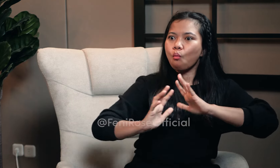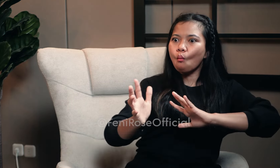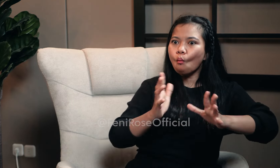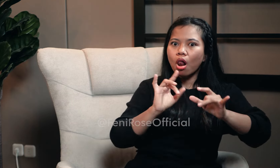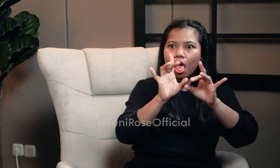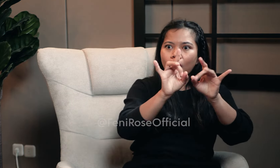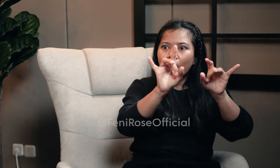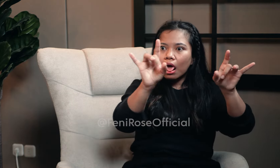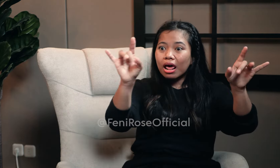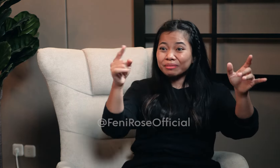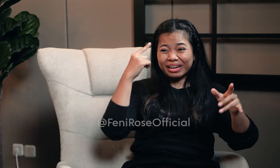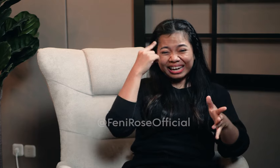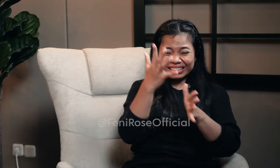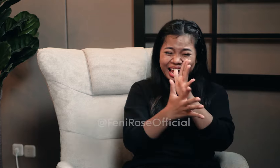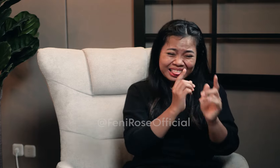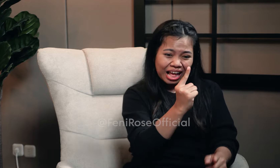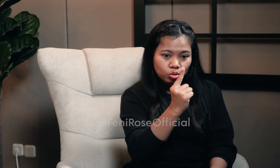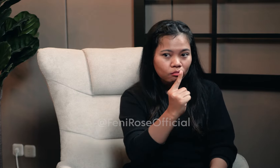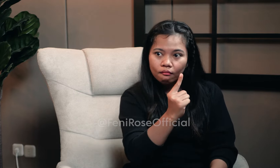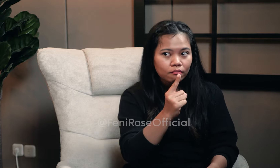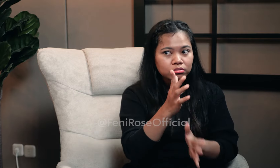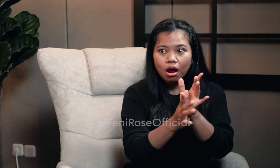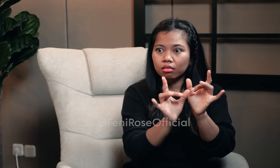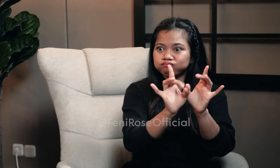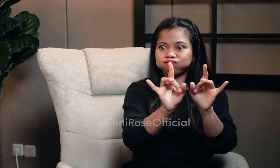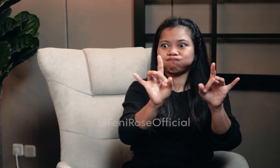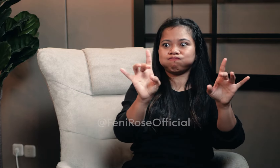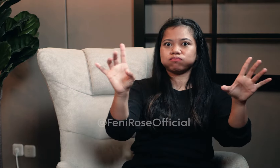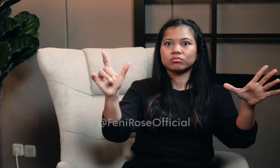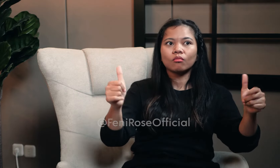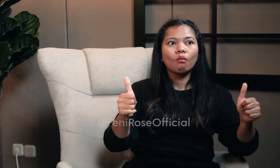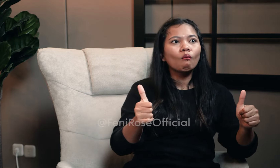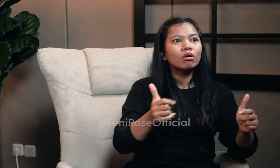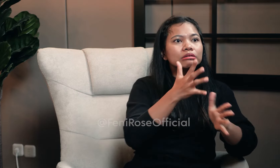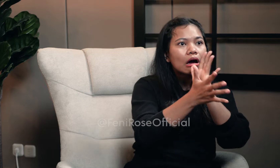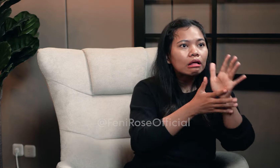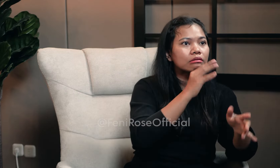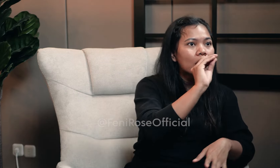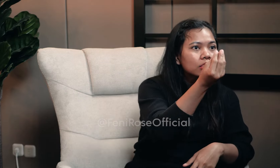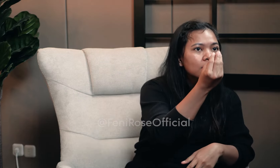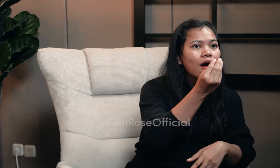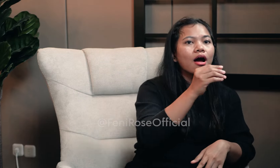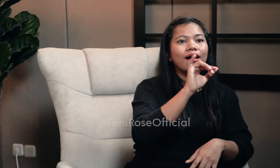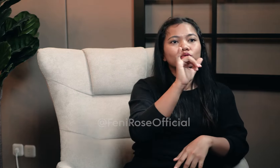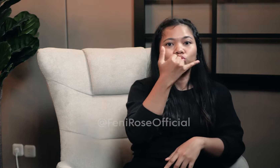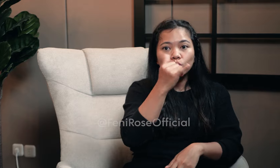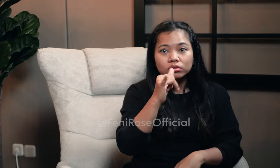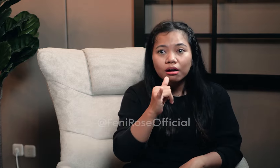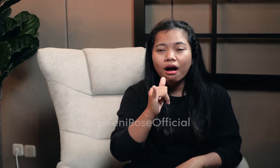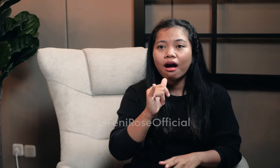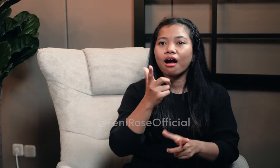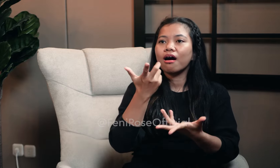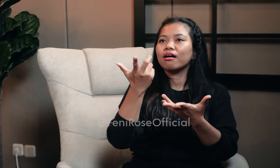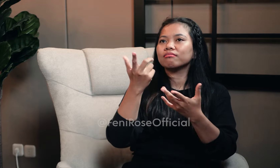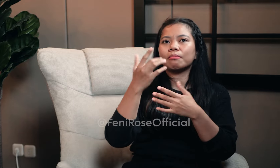ketemu masuk di organisasi banyak teman-teman tulil lainnya kita berkumpul Wah ternyata ada bahasa isyarat Jakarta